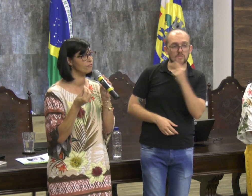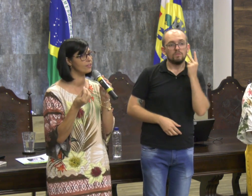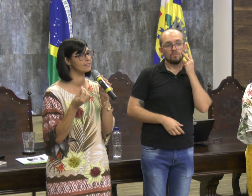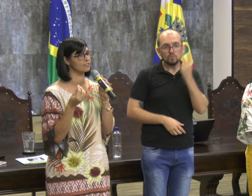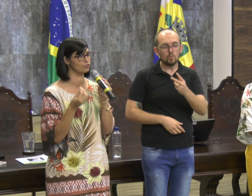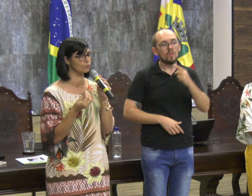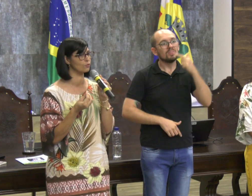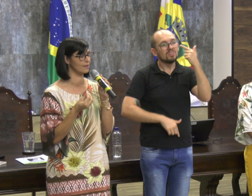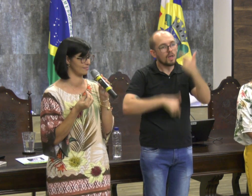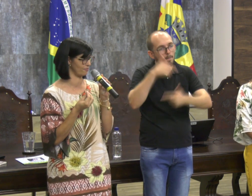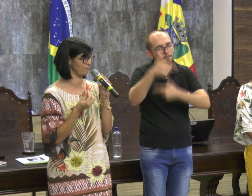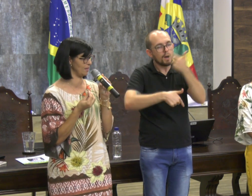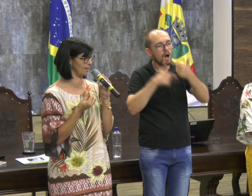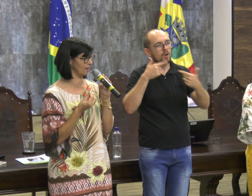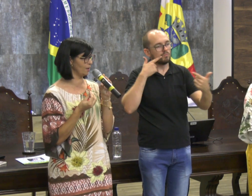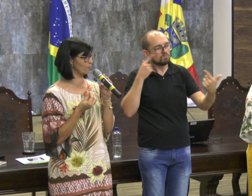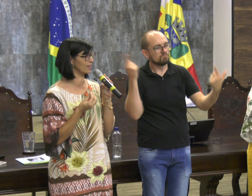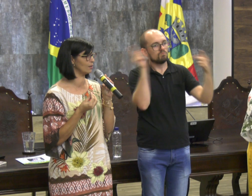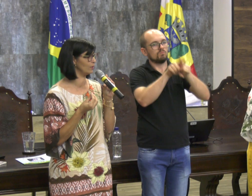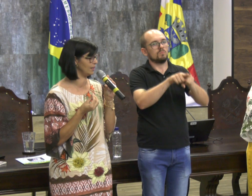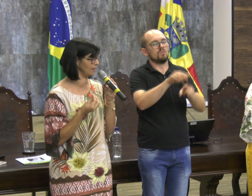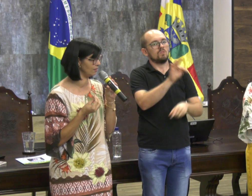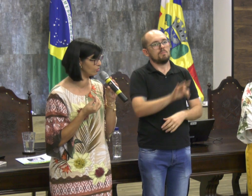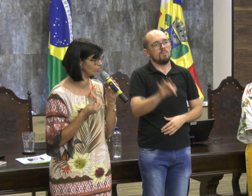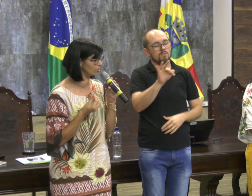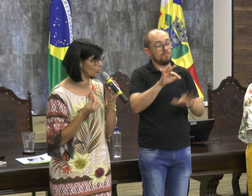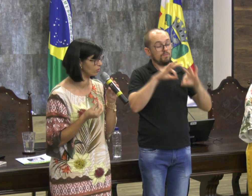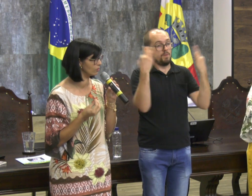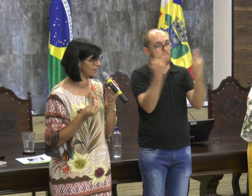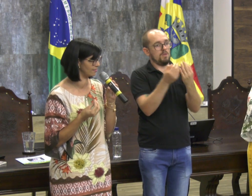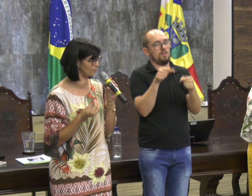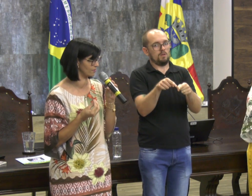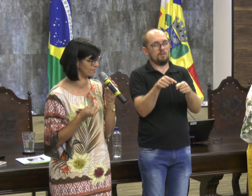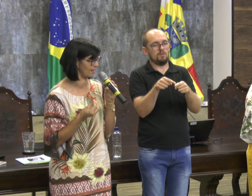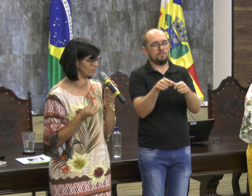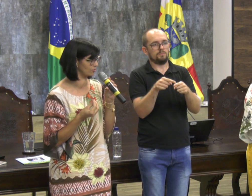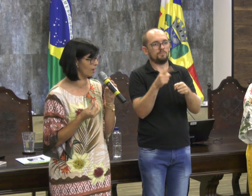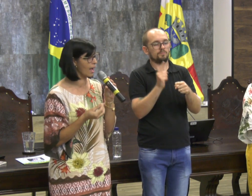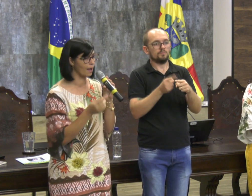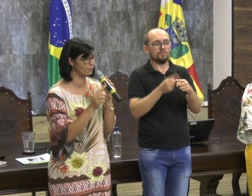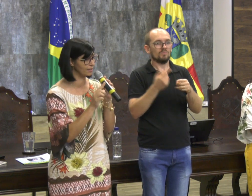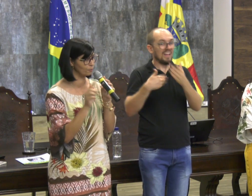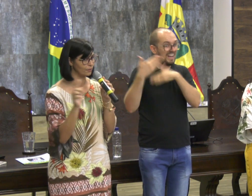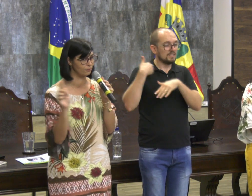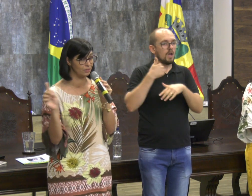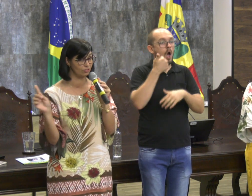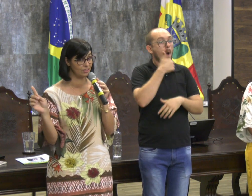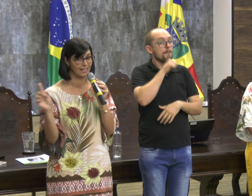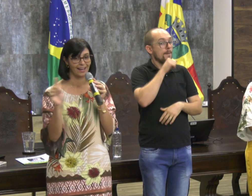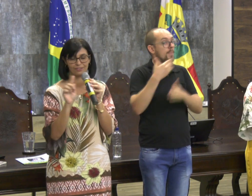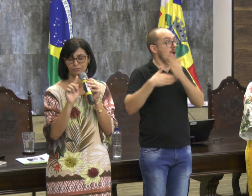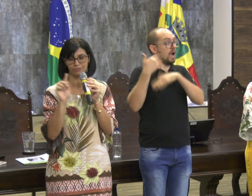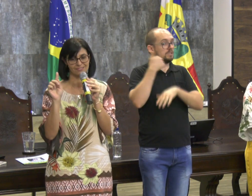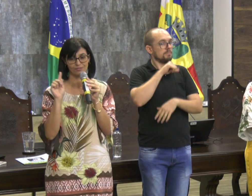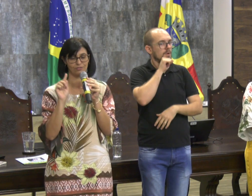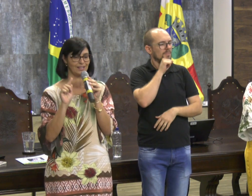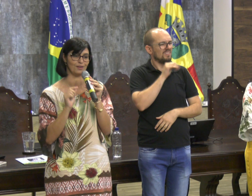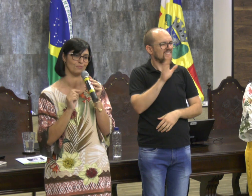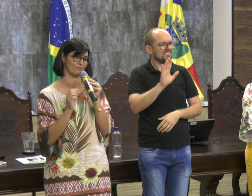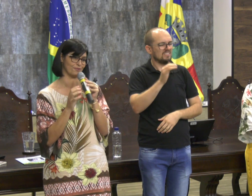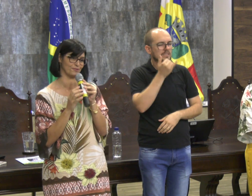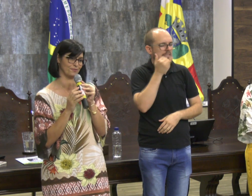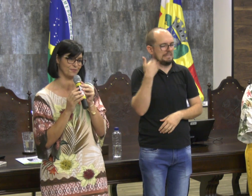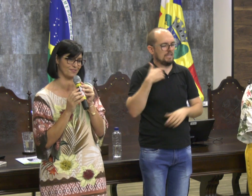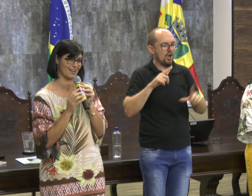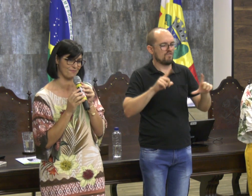de confiança junto com essa família, porque no início de todo esse processo, a mãe não permitia a divulgação de